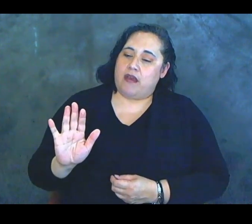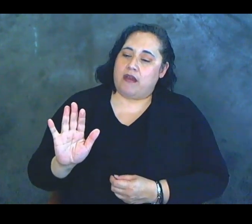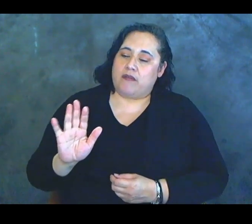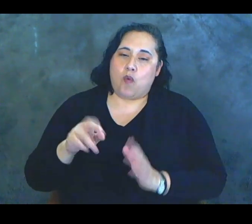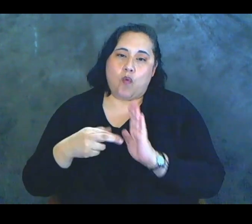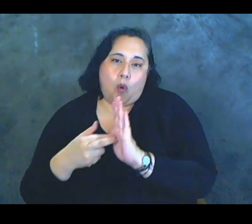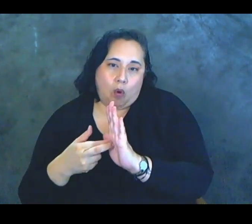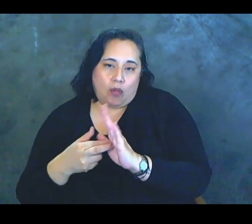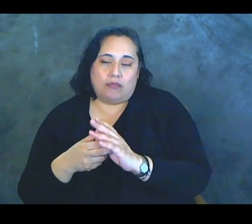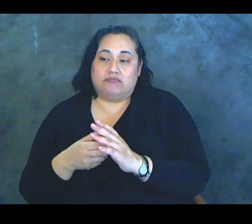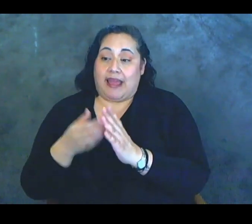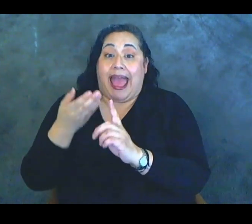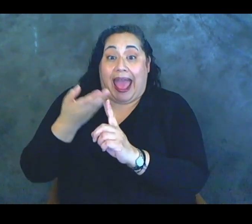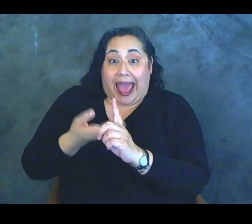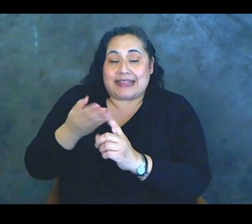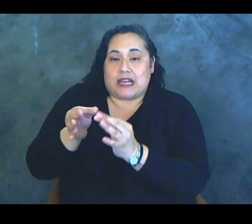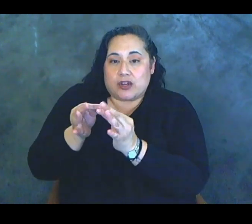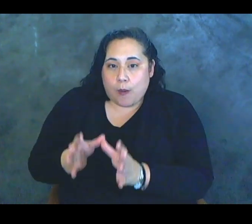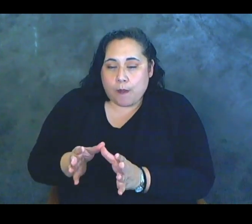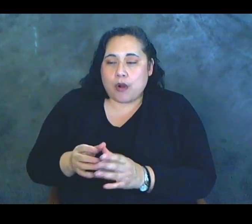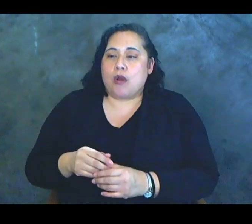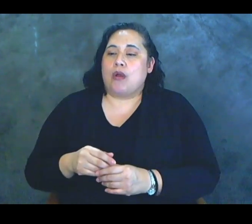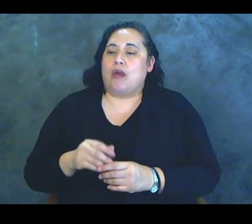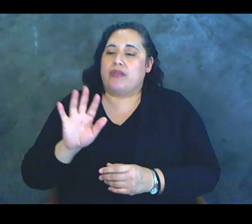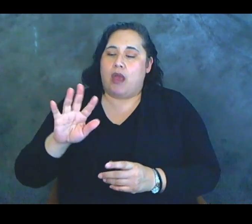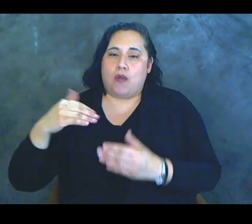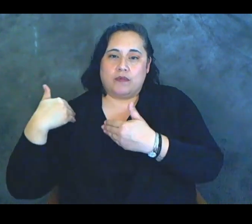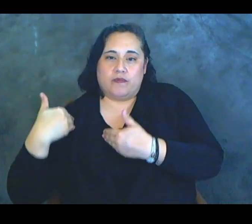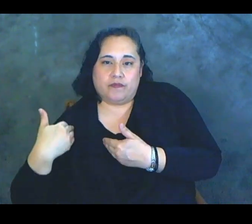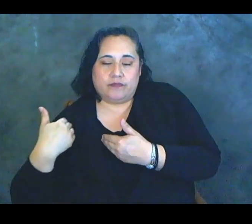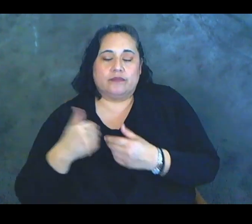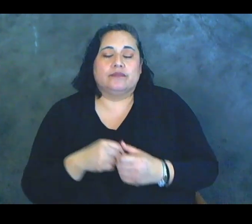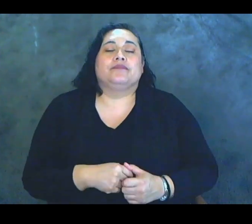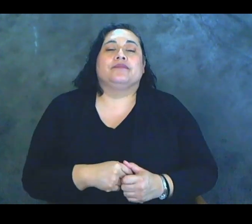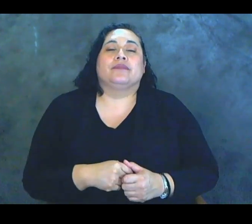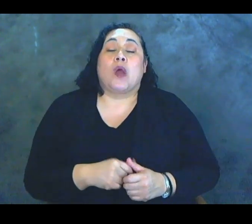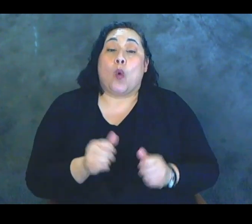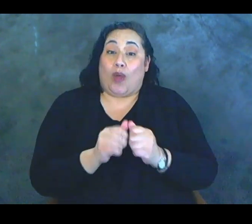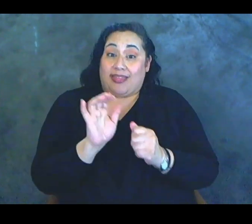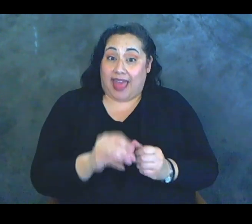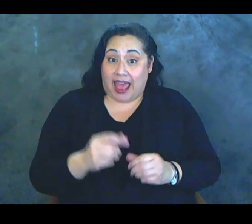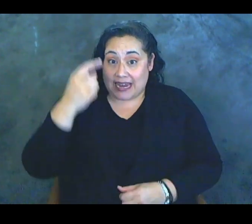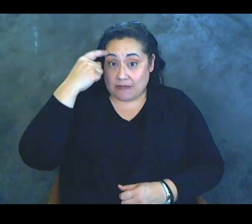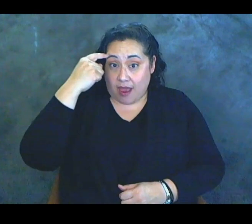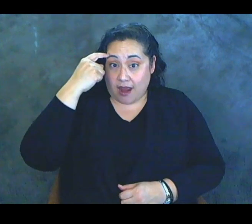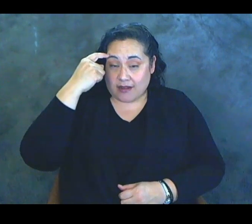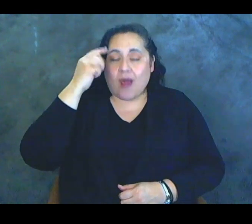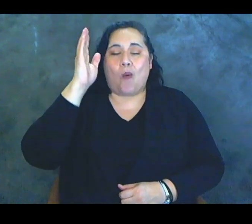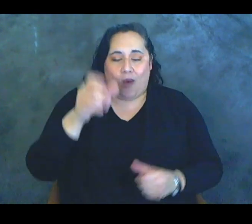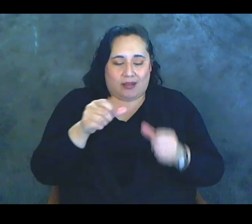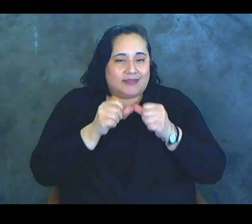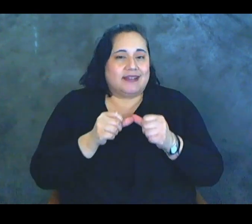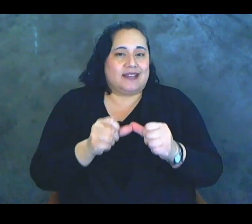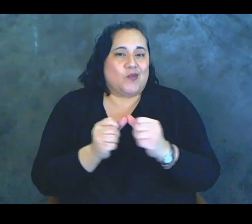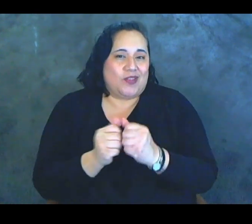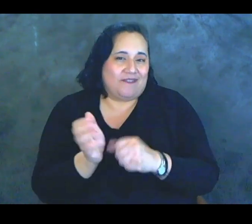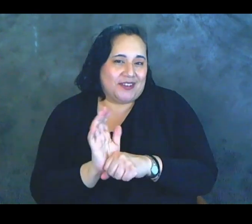intérprete y su responsabilidad. Y con eso en mente, seguimos con el video.